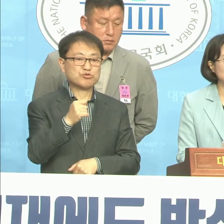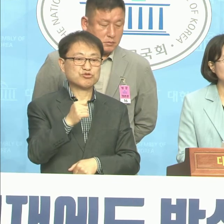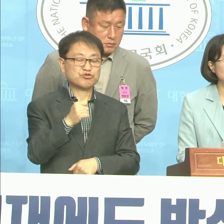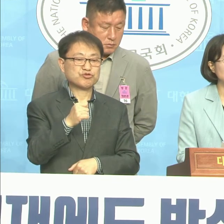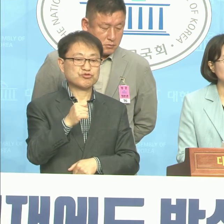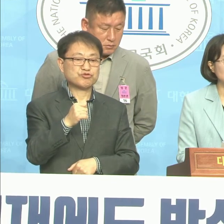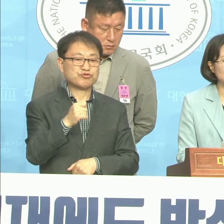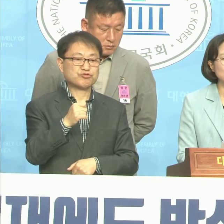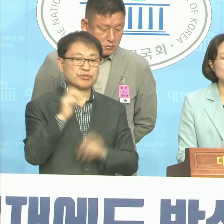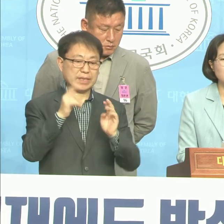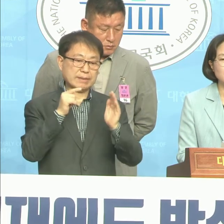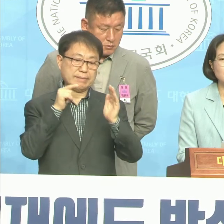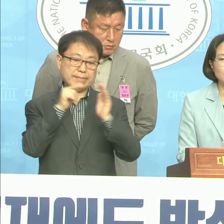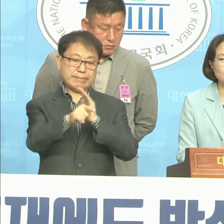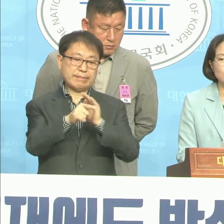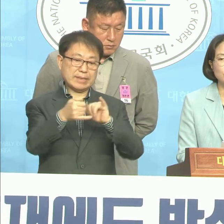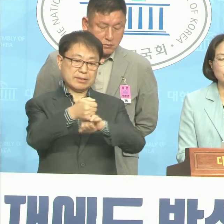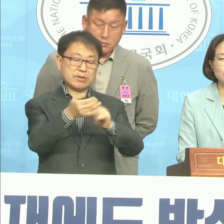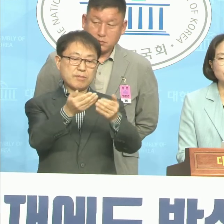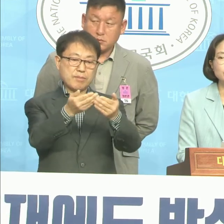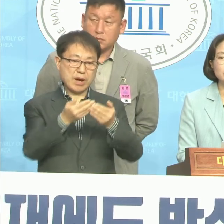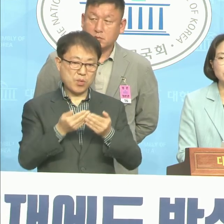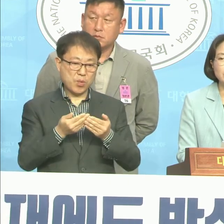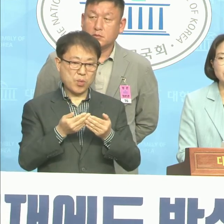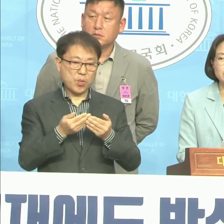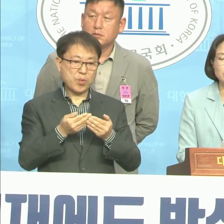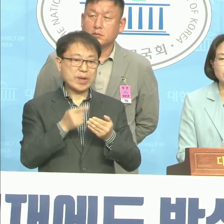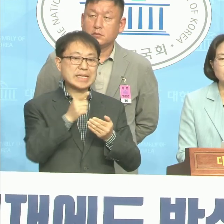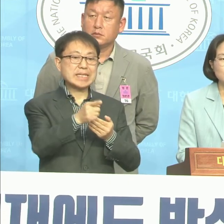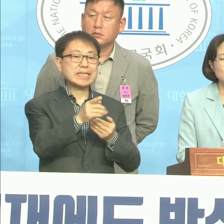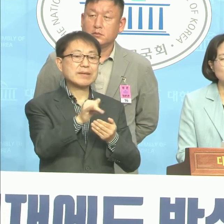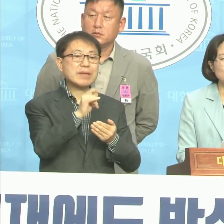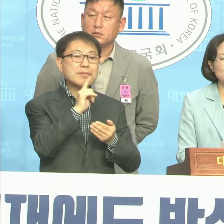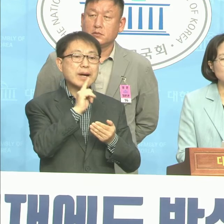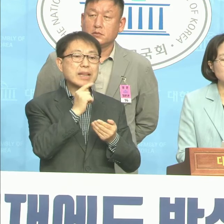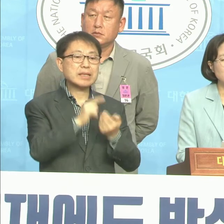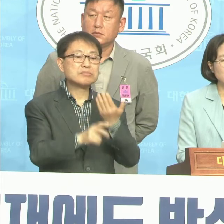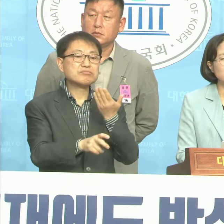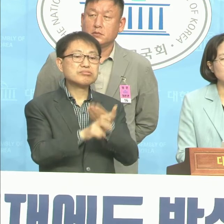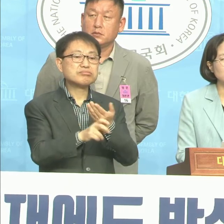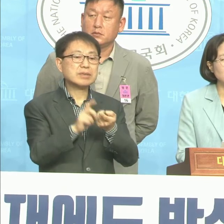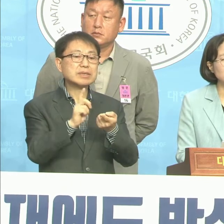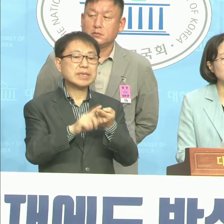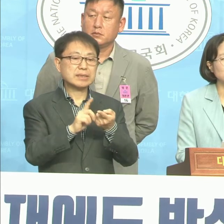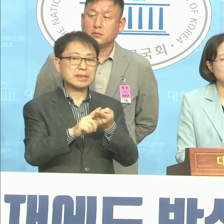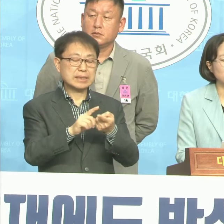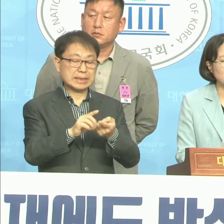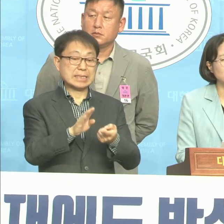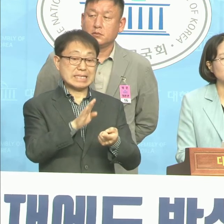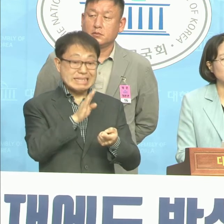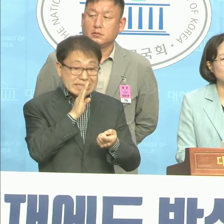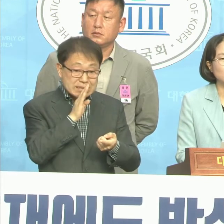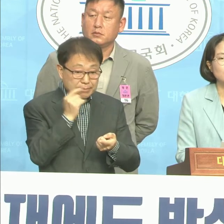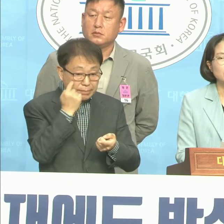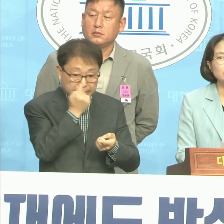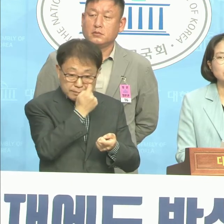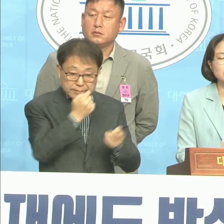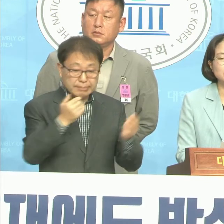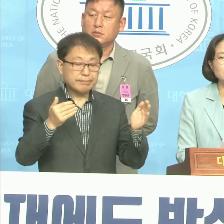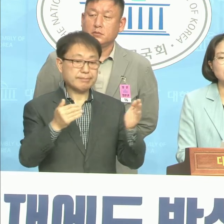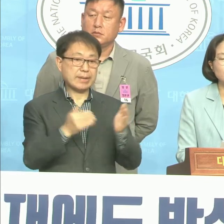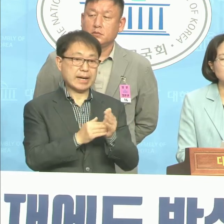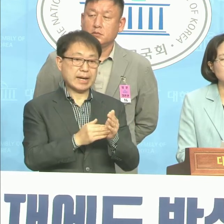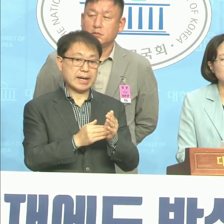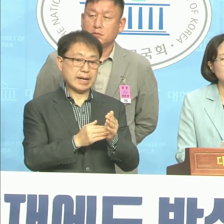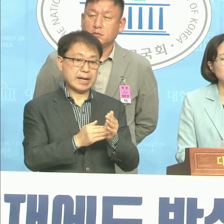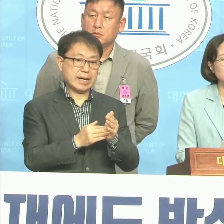방문해서 약속을 받아내고 그리고 2분들이 얘기했던 불공정 행위 들이 사실임을 백현 애고 했던